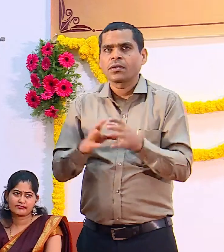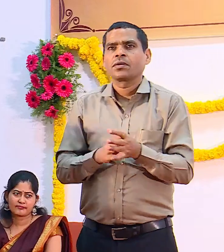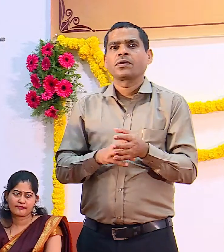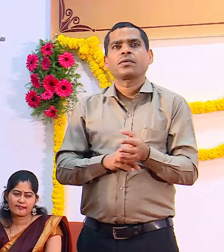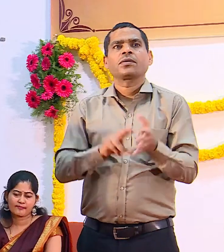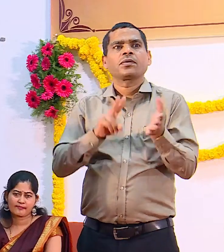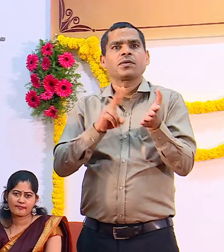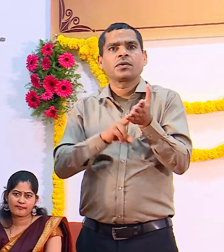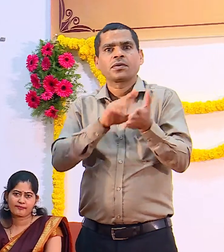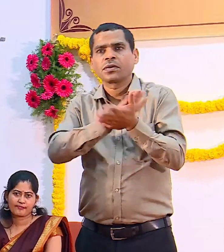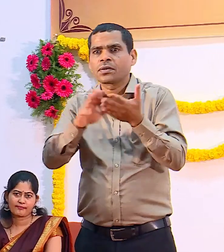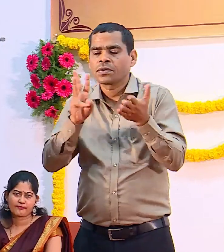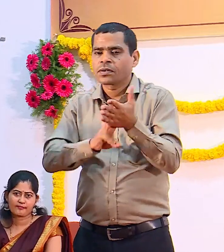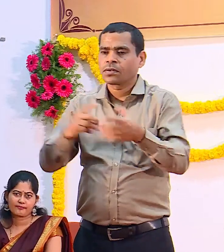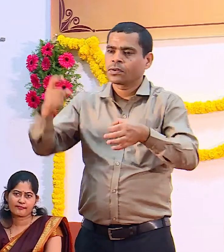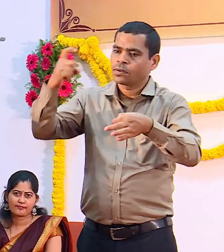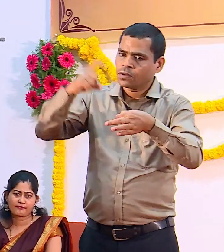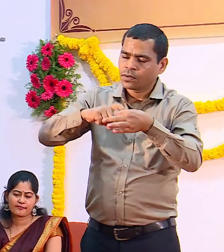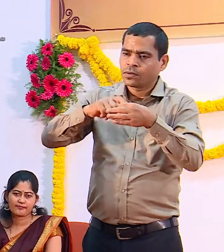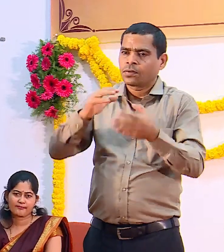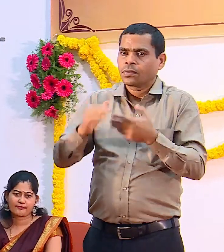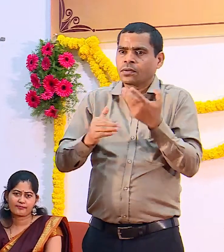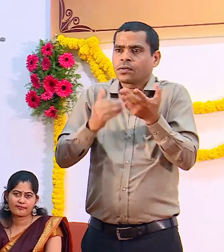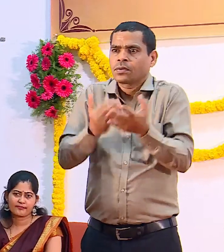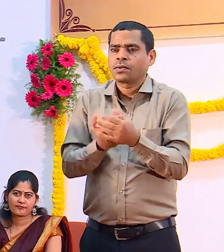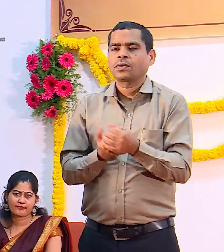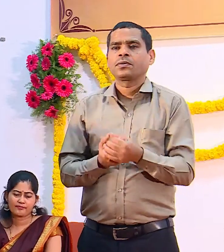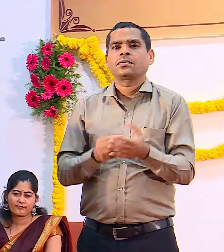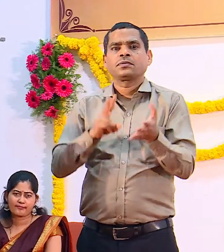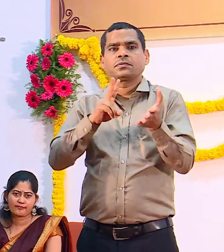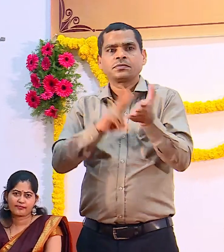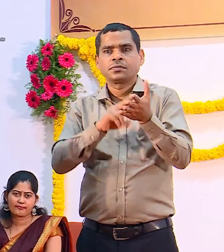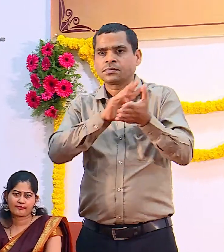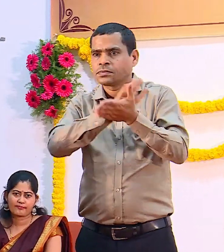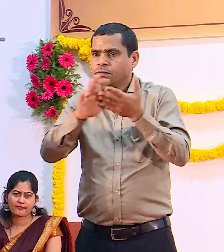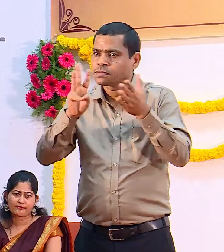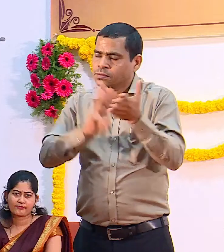साथ जुड़ना होगा। जो हमारा नेशनल हेल्थ मिशन है